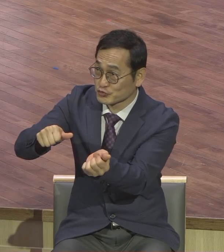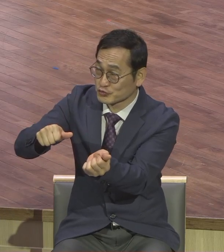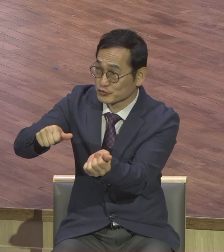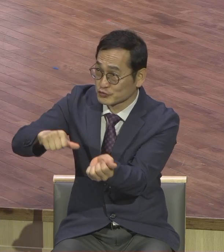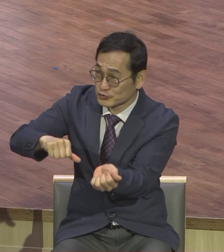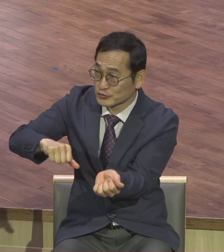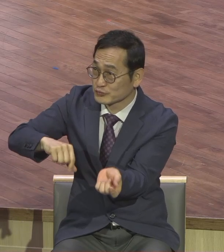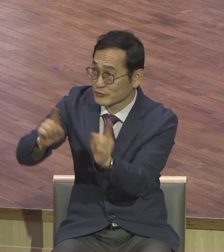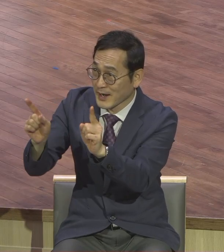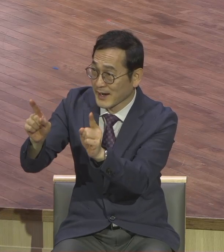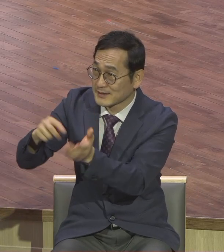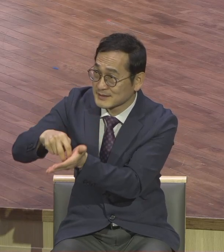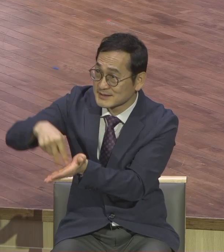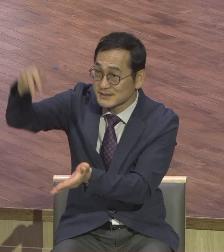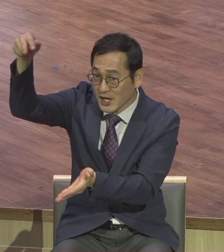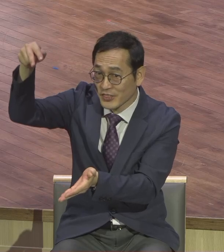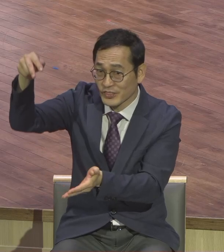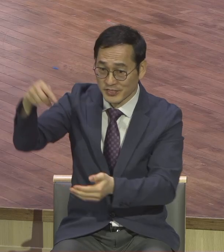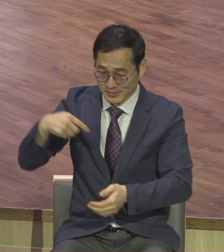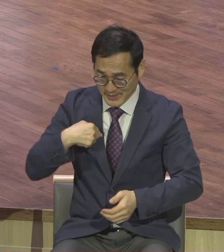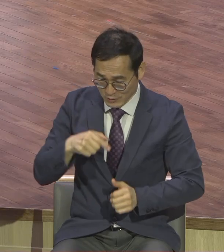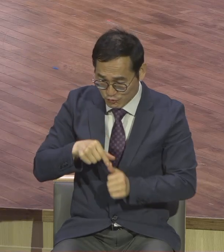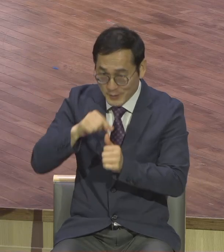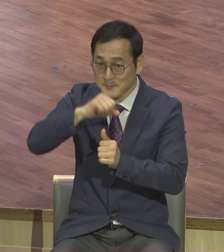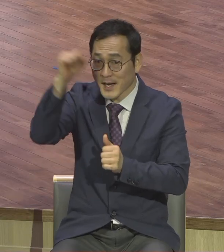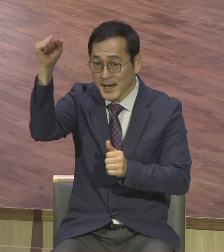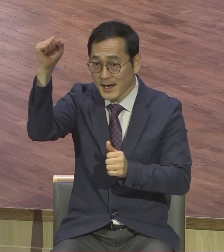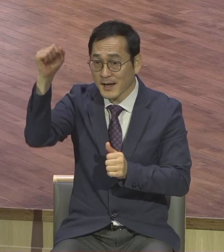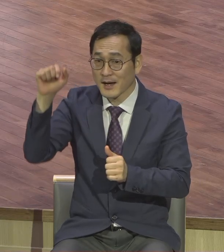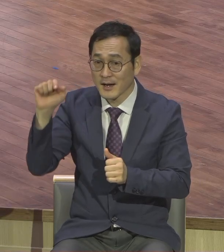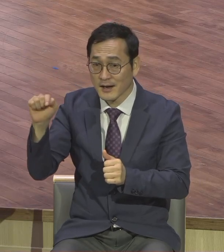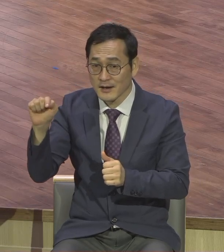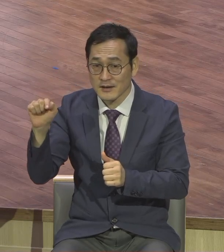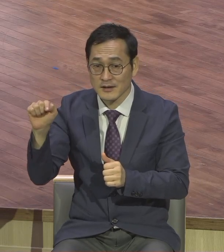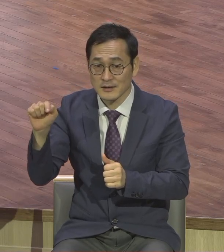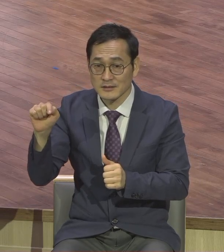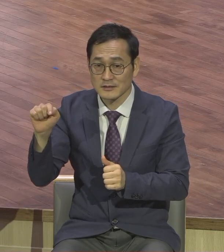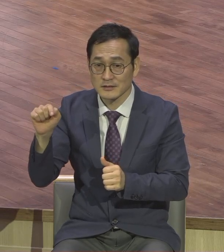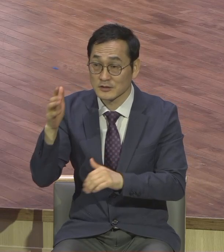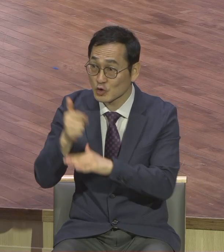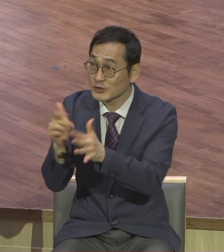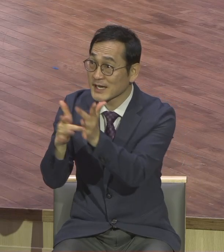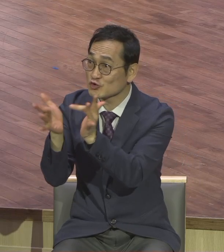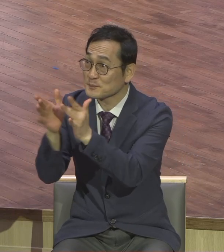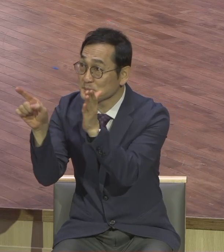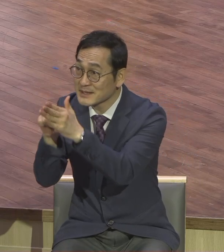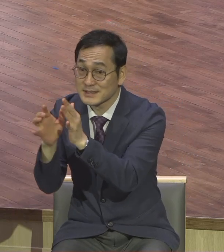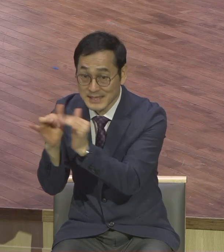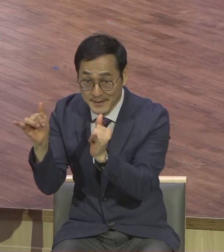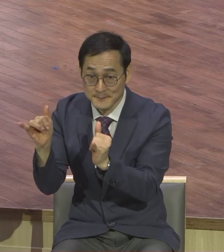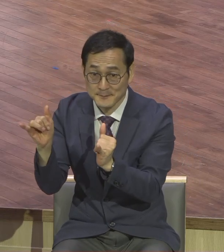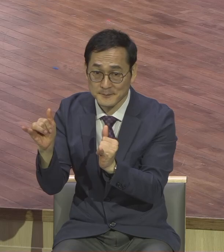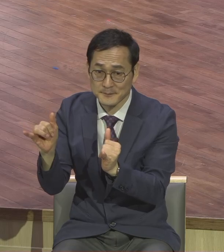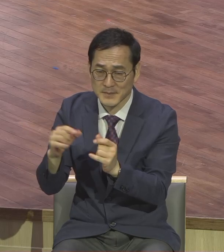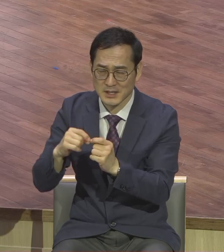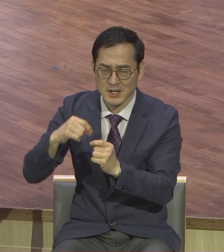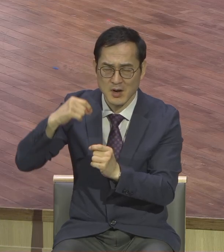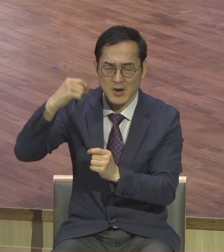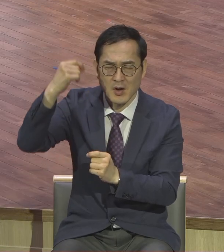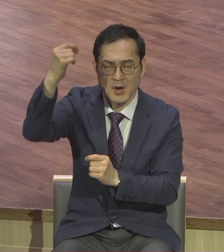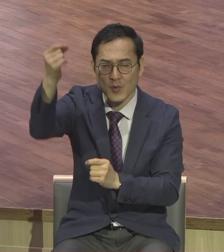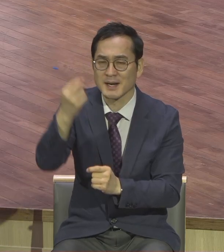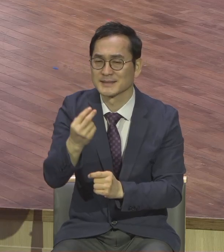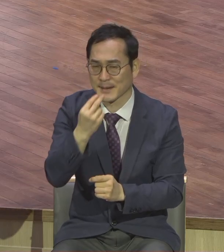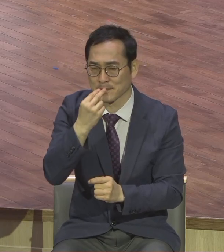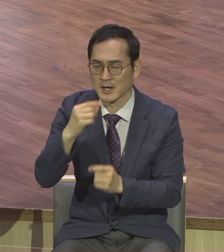이 성천을 통해서 예수 그리스도를 믿는 자는 누구든지